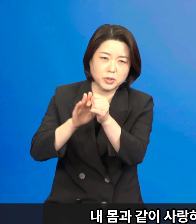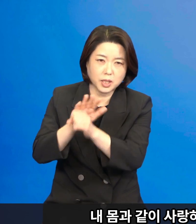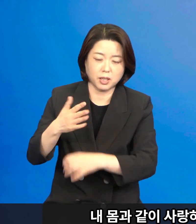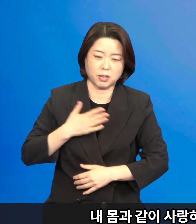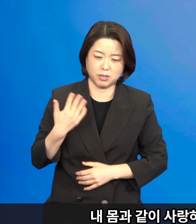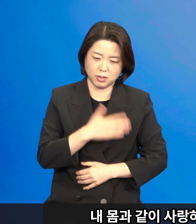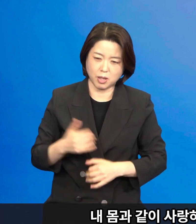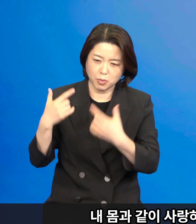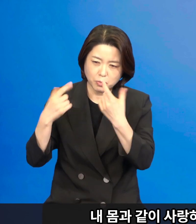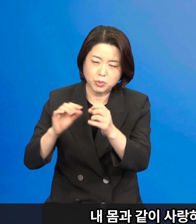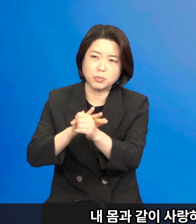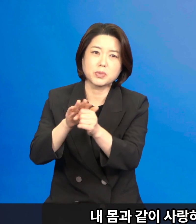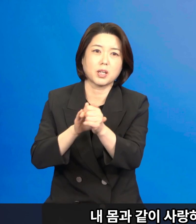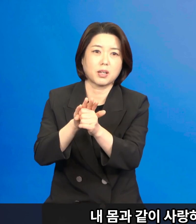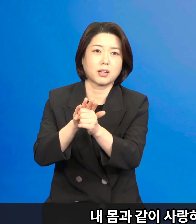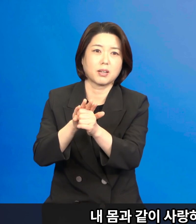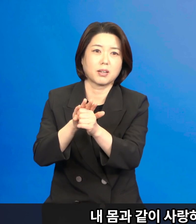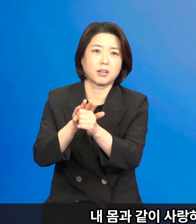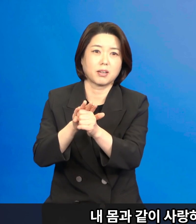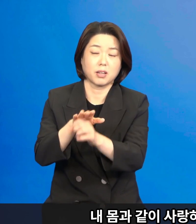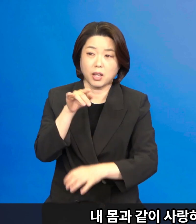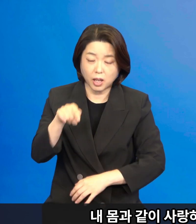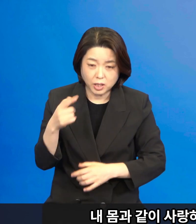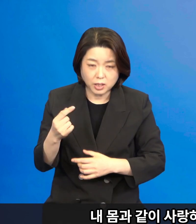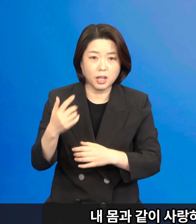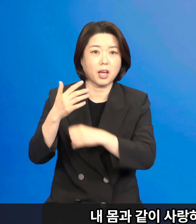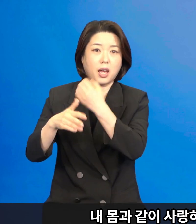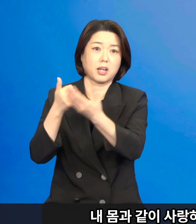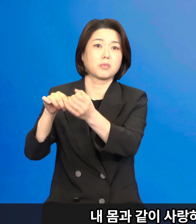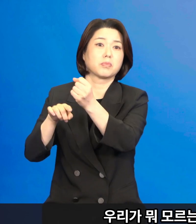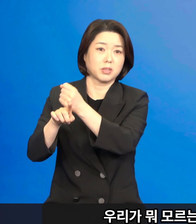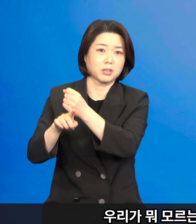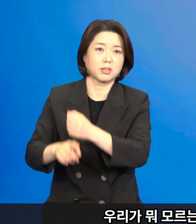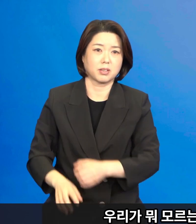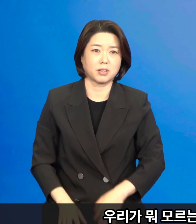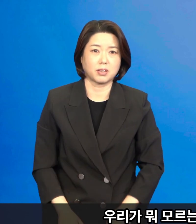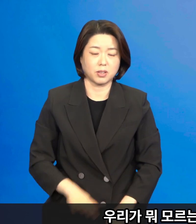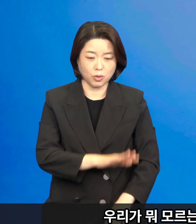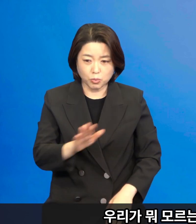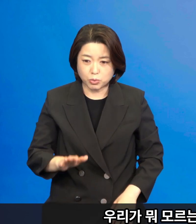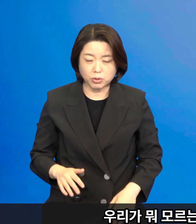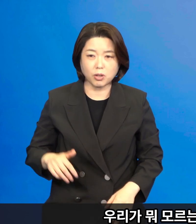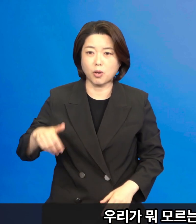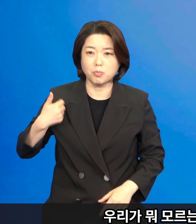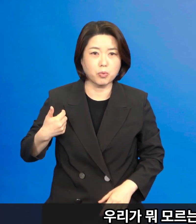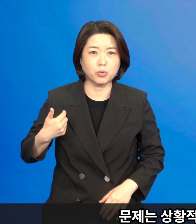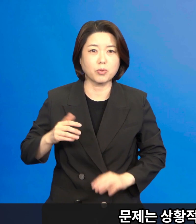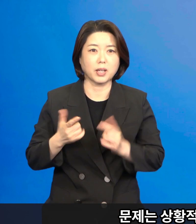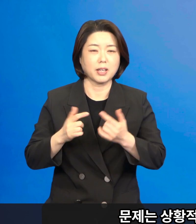내 몸과 같이 사랑하고, 이것이 하나님의 뜻이에요. 우리가 모르는